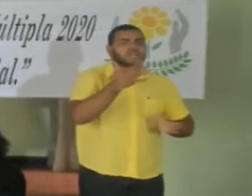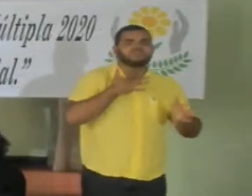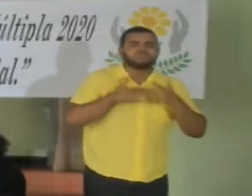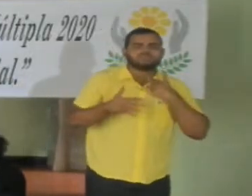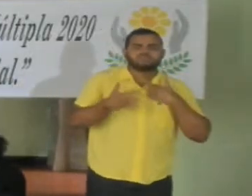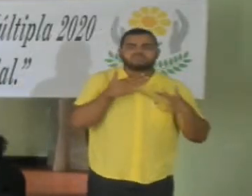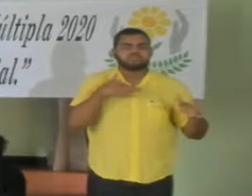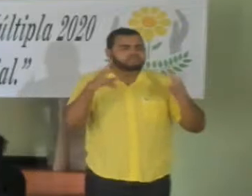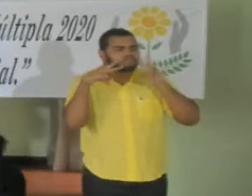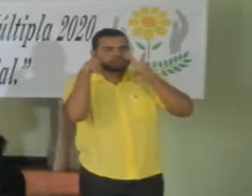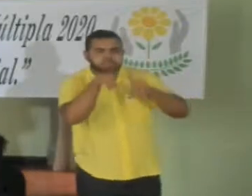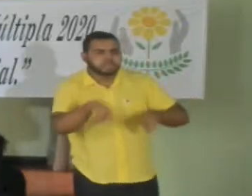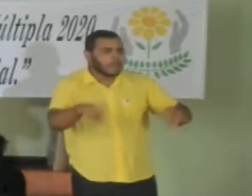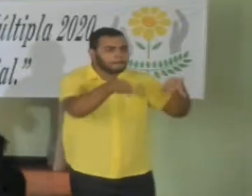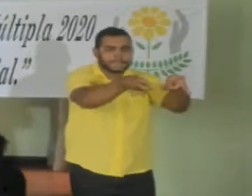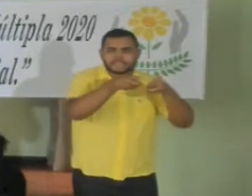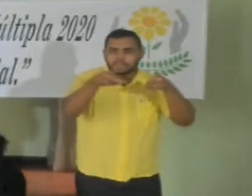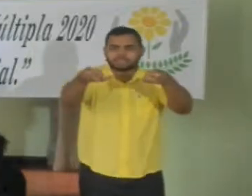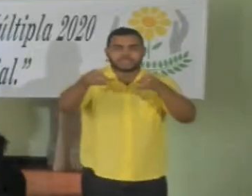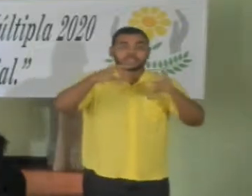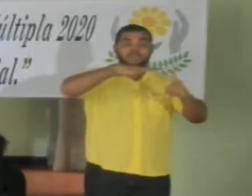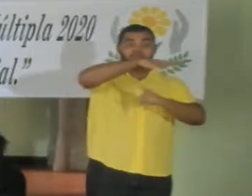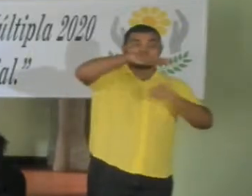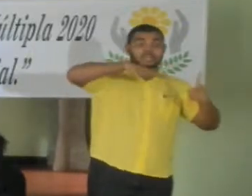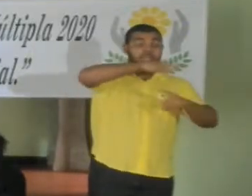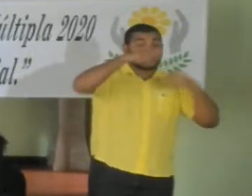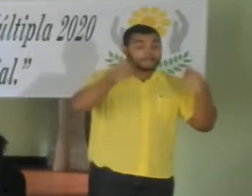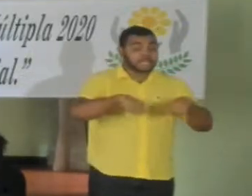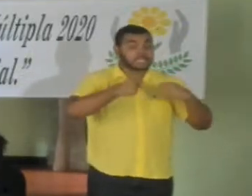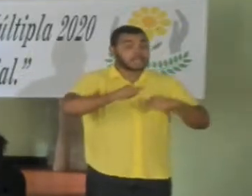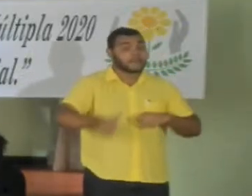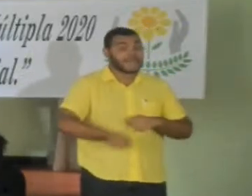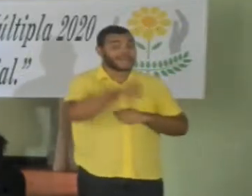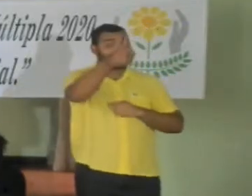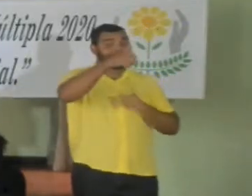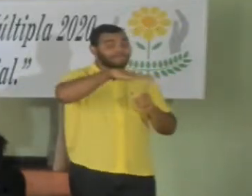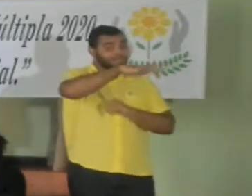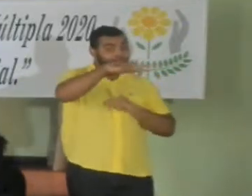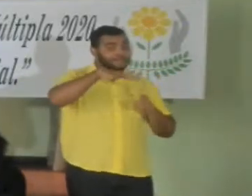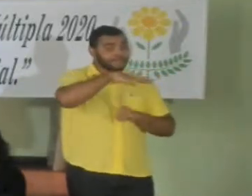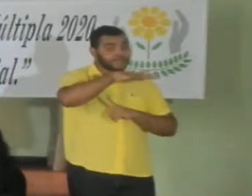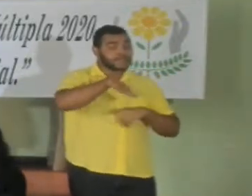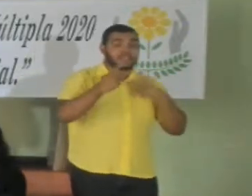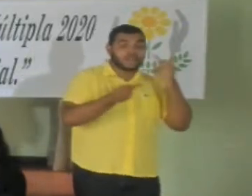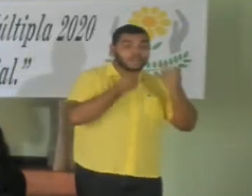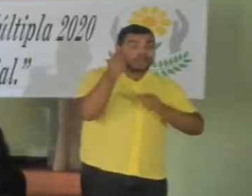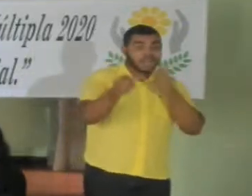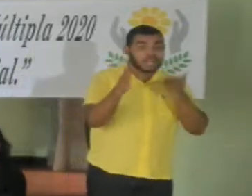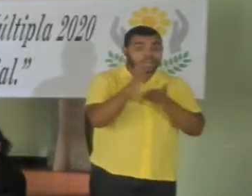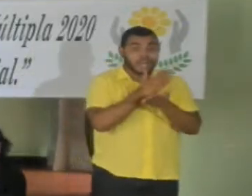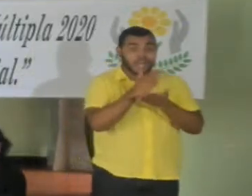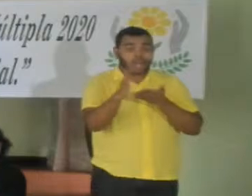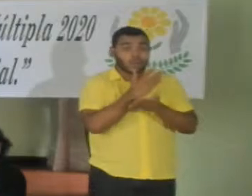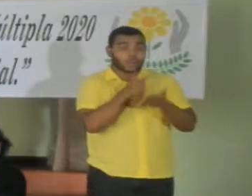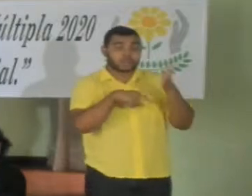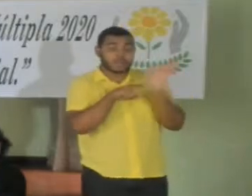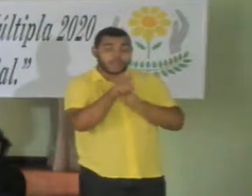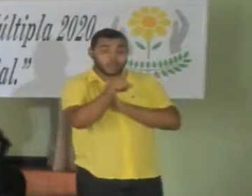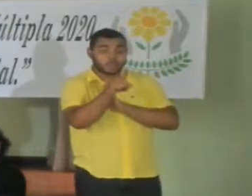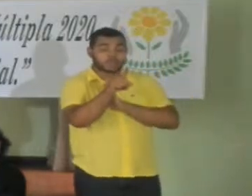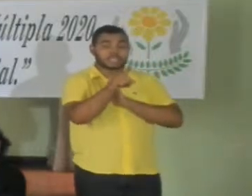acham, do que eles ainda pensam que pode ser melhorado, né? Aí eu vou estar lendo aqui uma perguntinha,